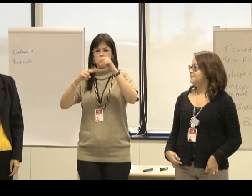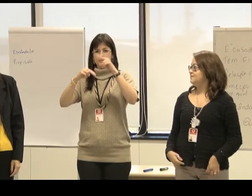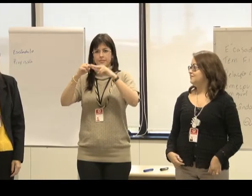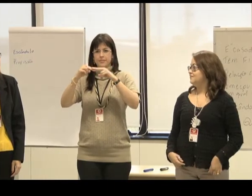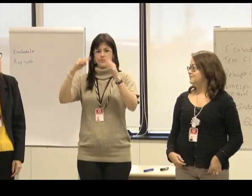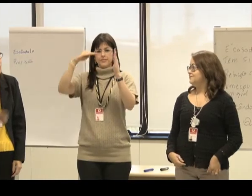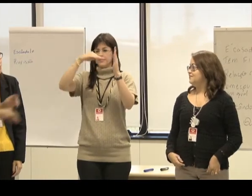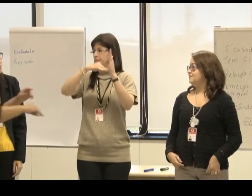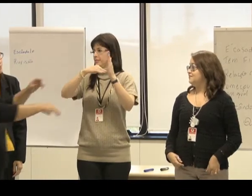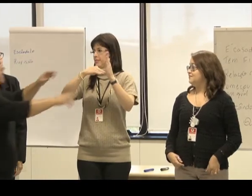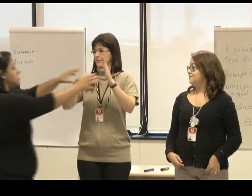Vira para frente.